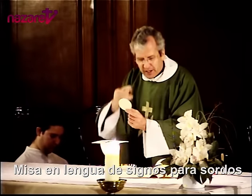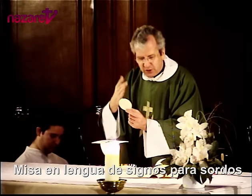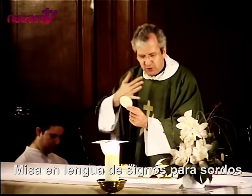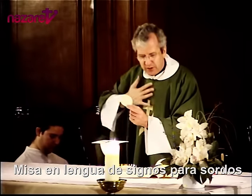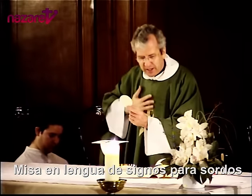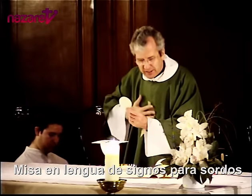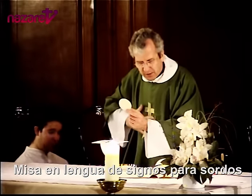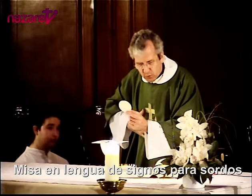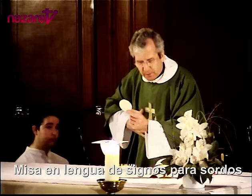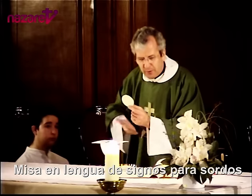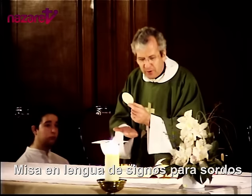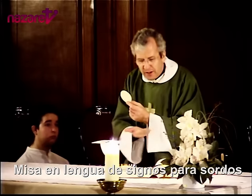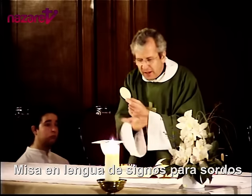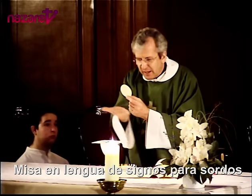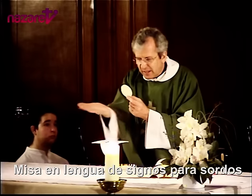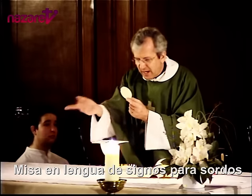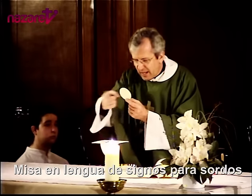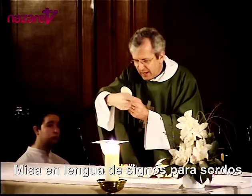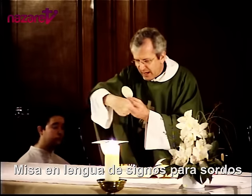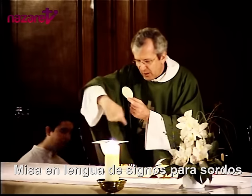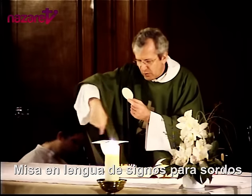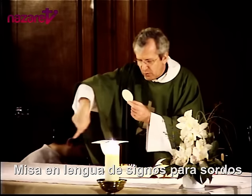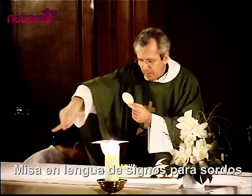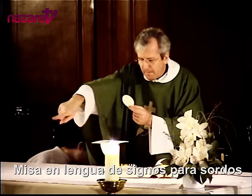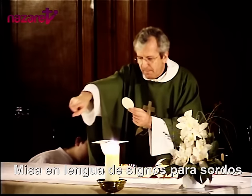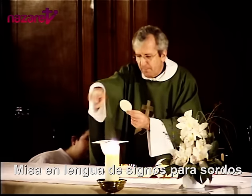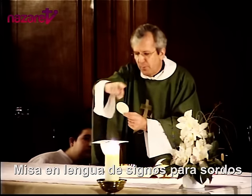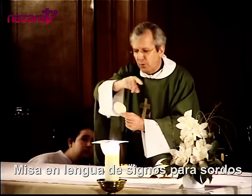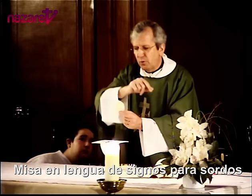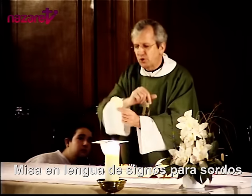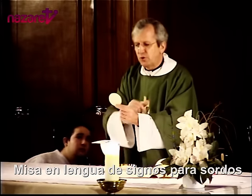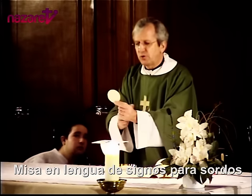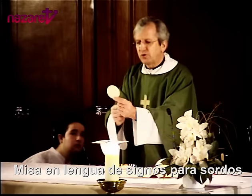esto es mi cuerpo que será entregado por vosotros.